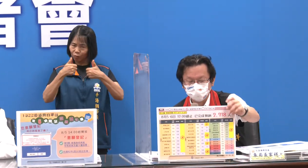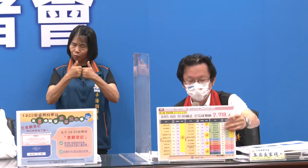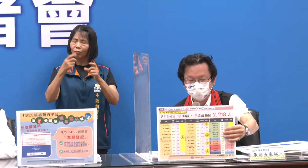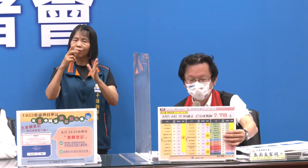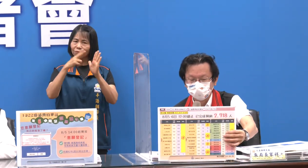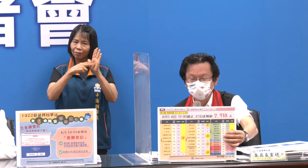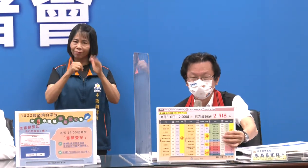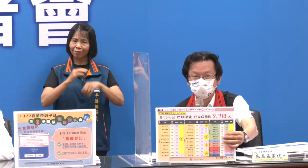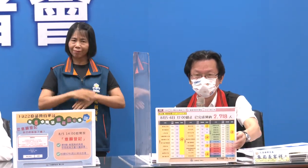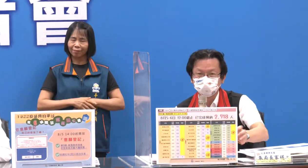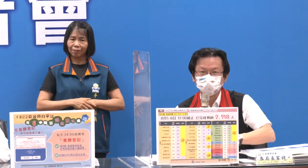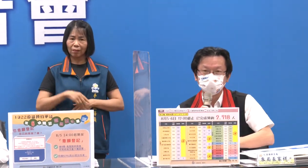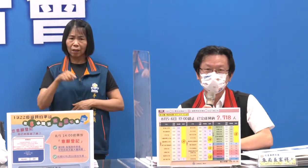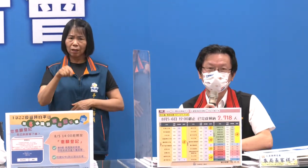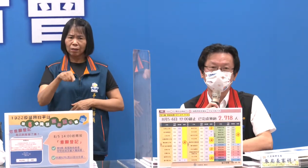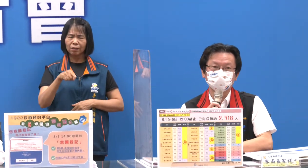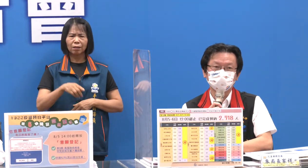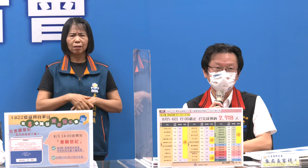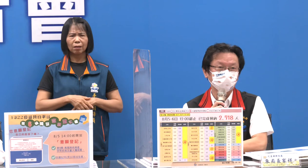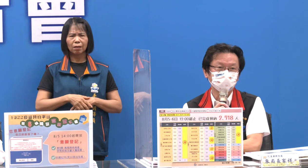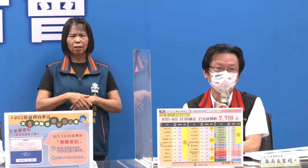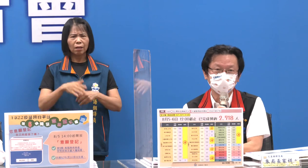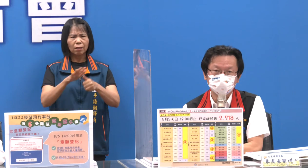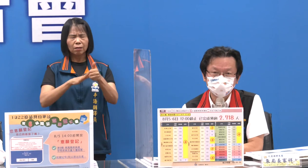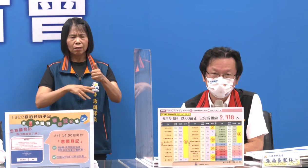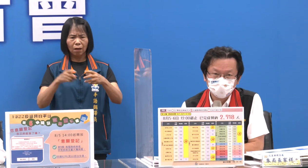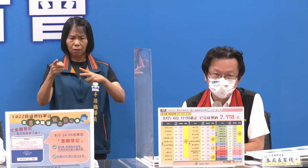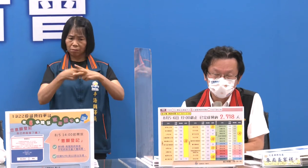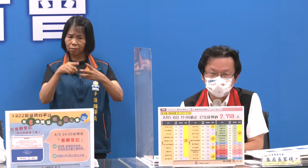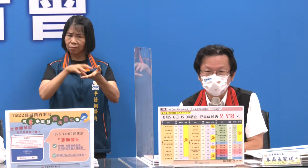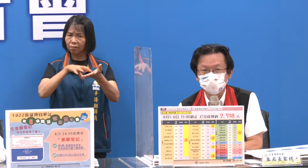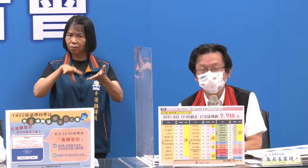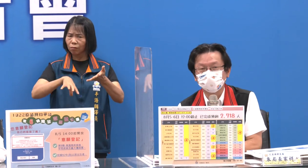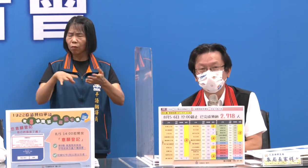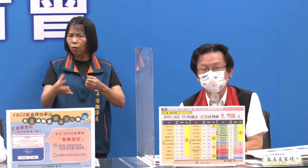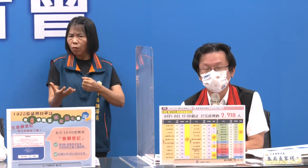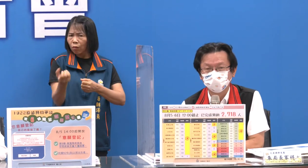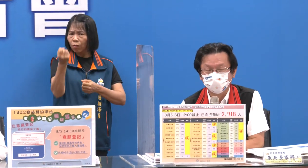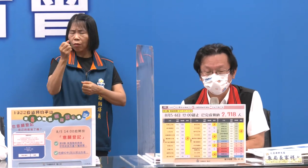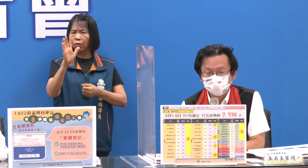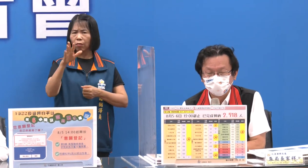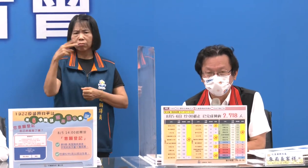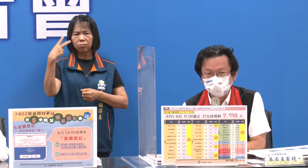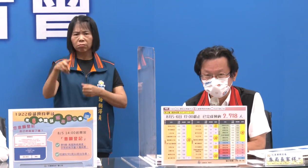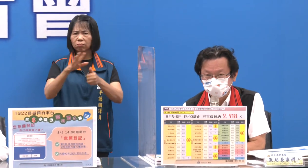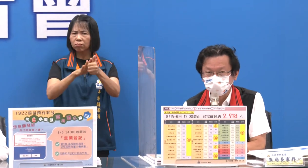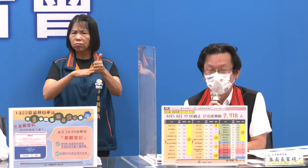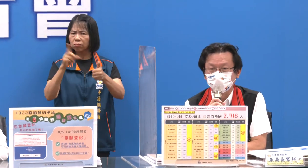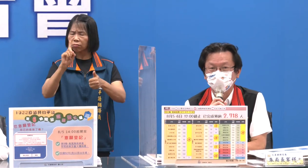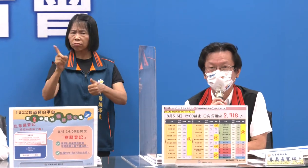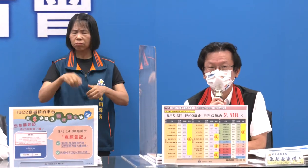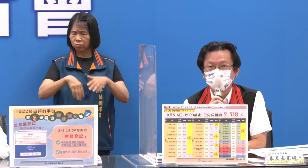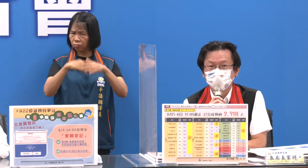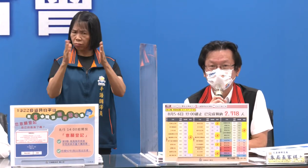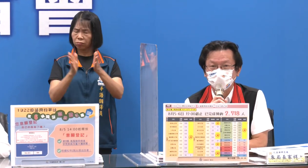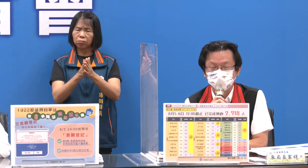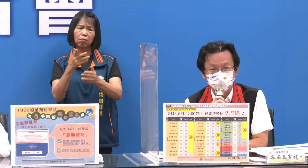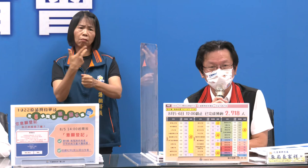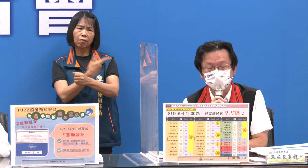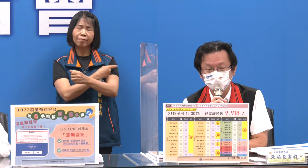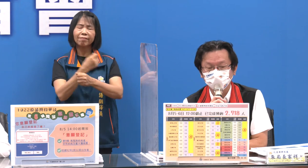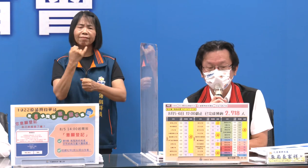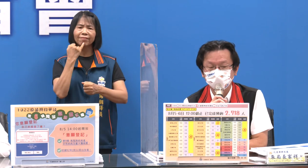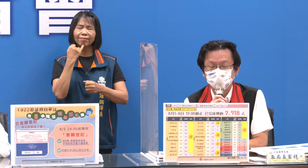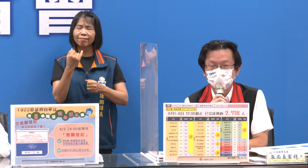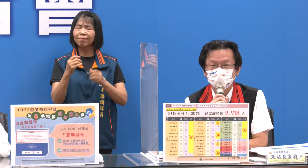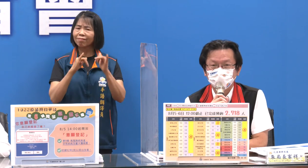明。那因为这个不仅仅牵涉到诊所的权益，其实也牵涉到我们所有可以施打的乡